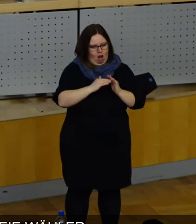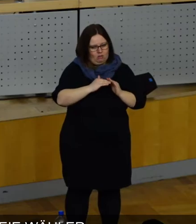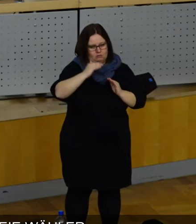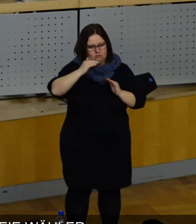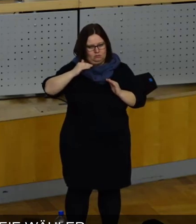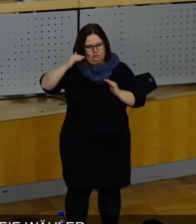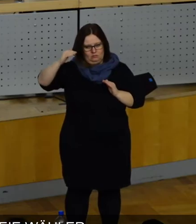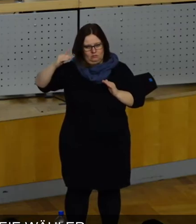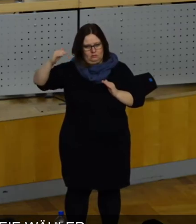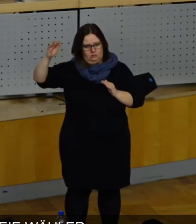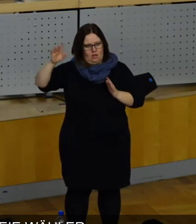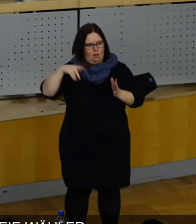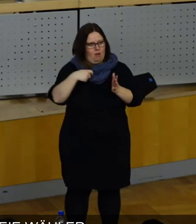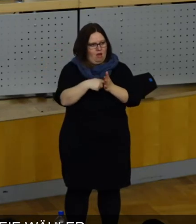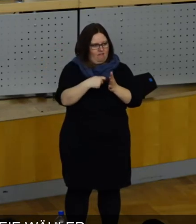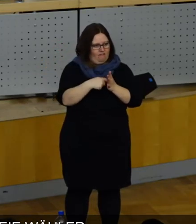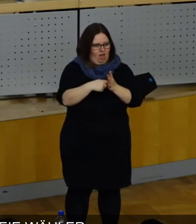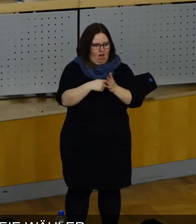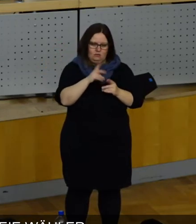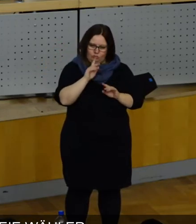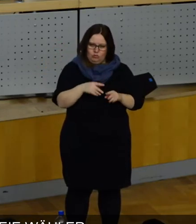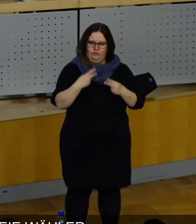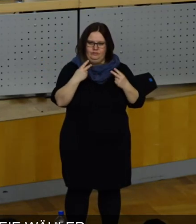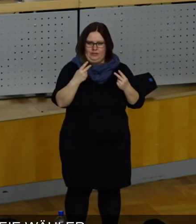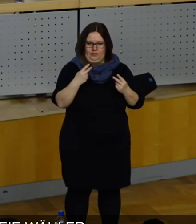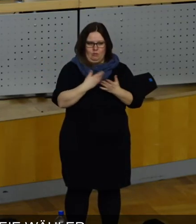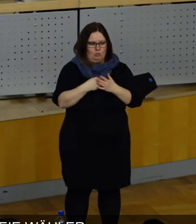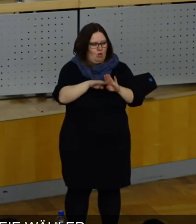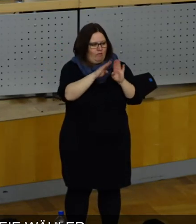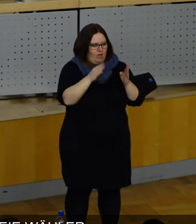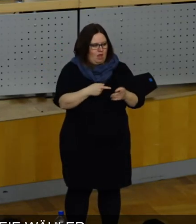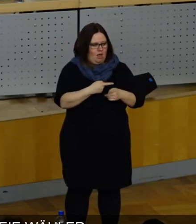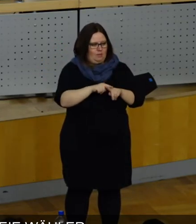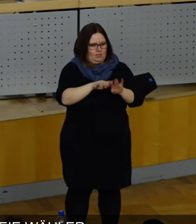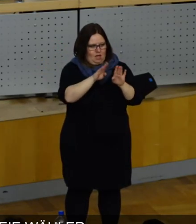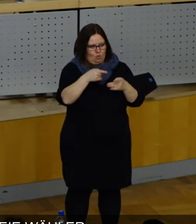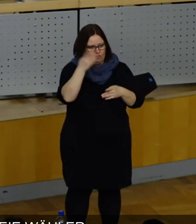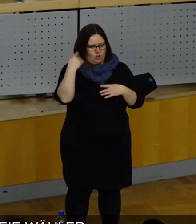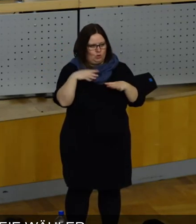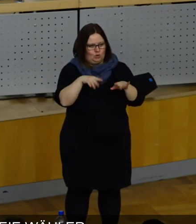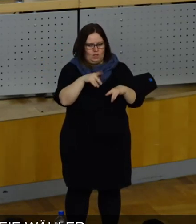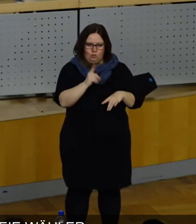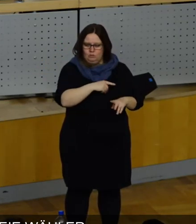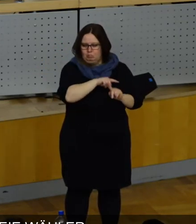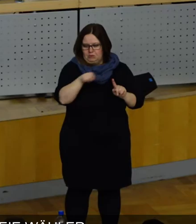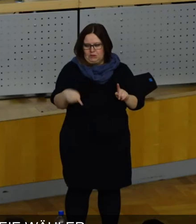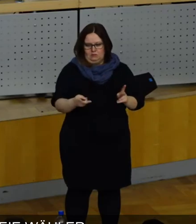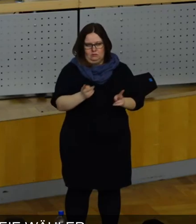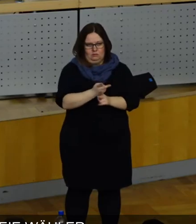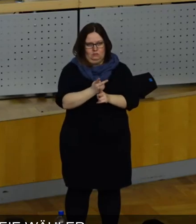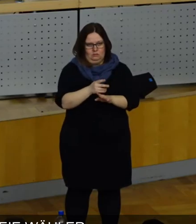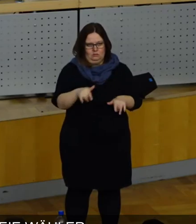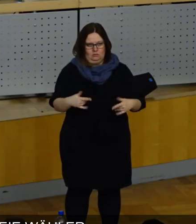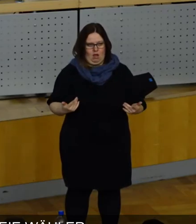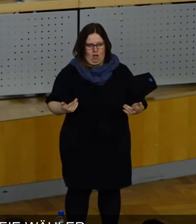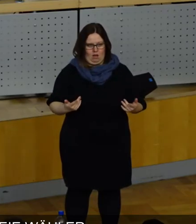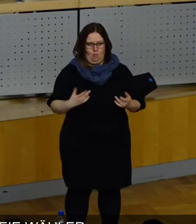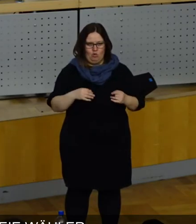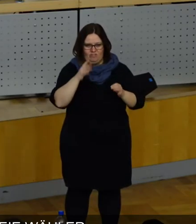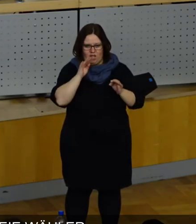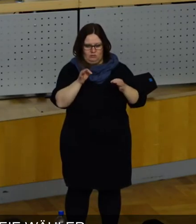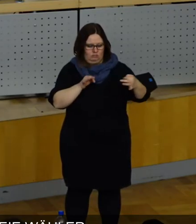Gebrauchswert widersteht es Krisen. Davon zeugen die Villen und die Mietshäuser des 19. Jahrhunderts. Gute Proportionen